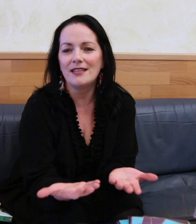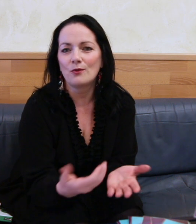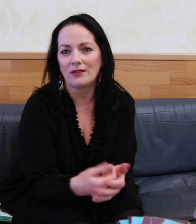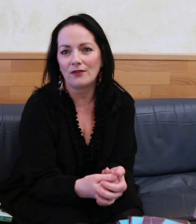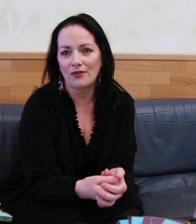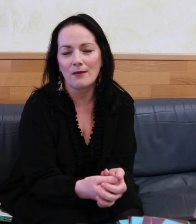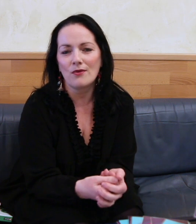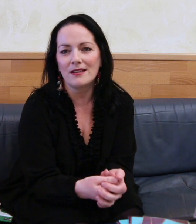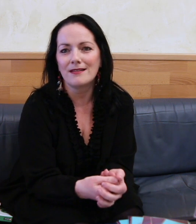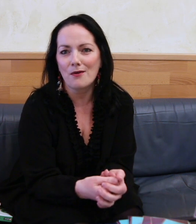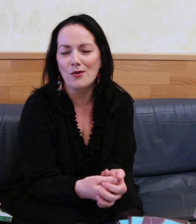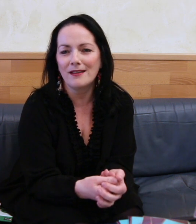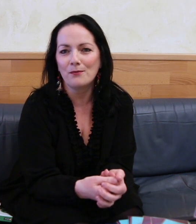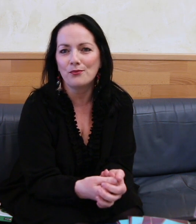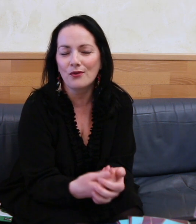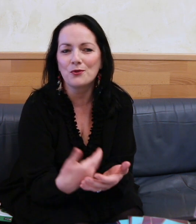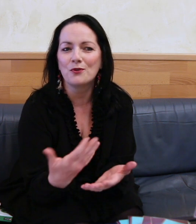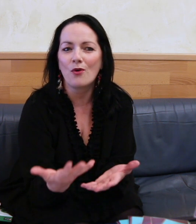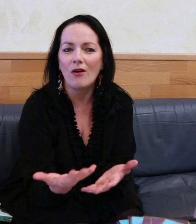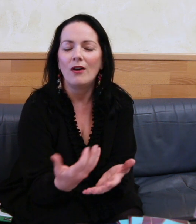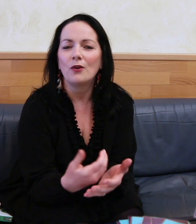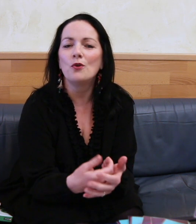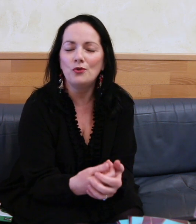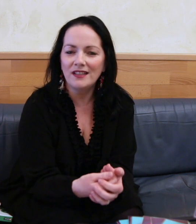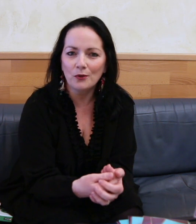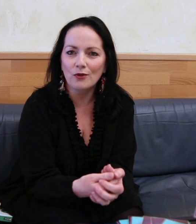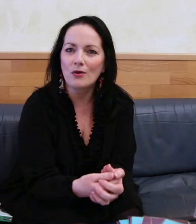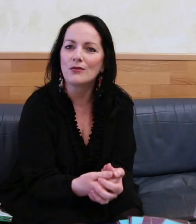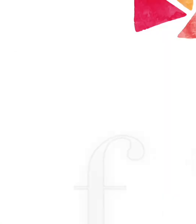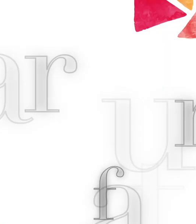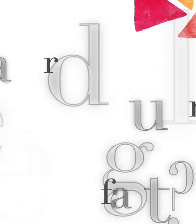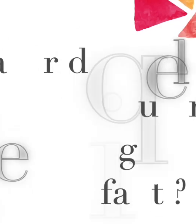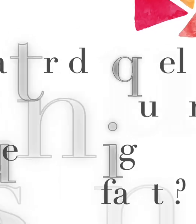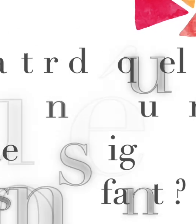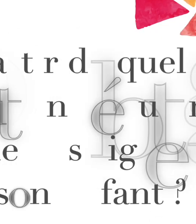signes sont un vraiment excellent moyen pour justement communiquer autrement.